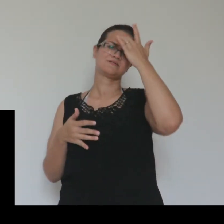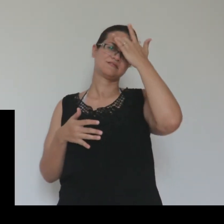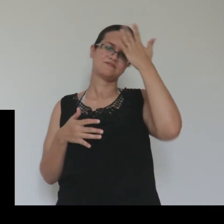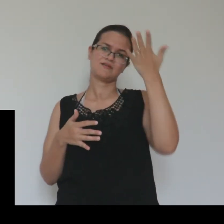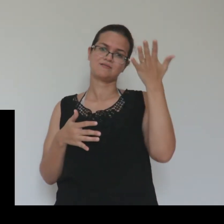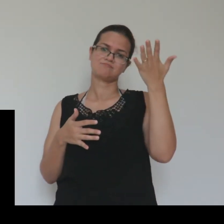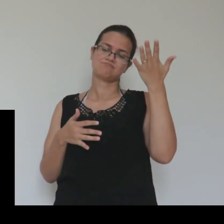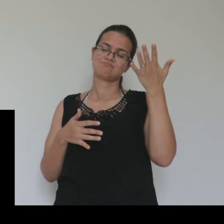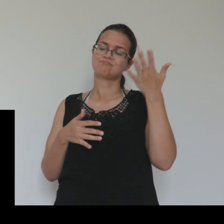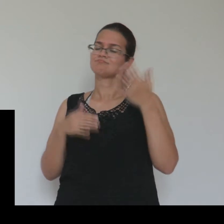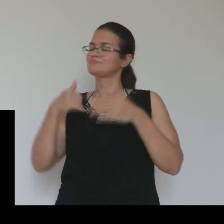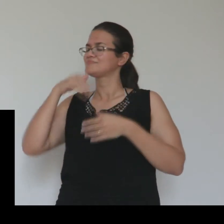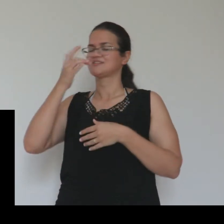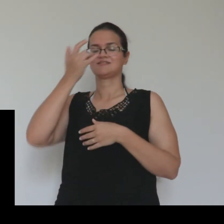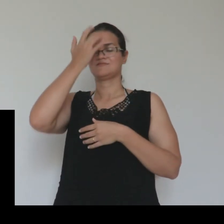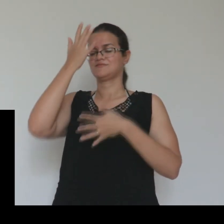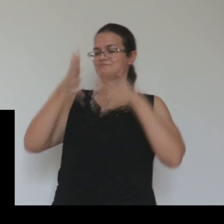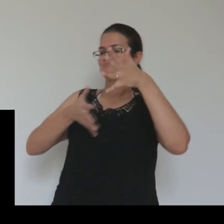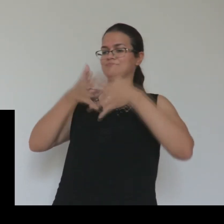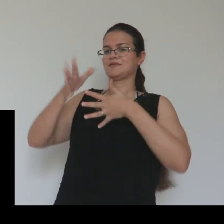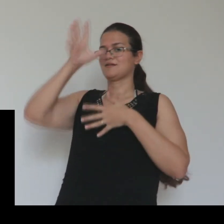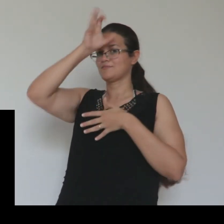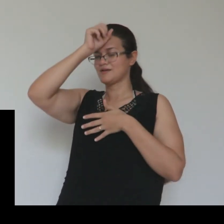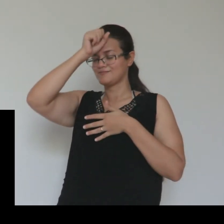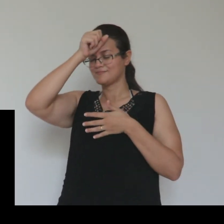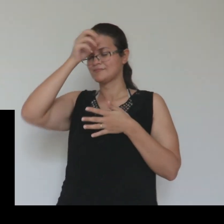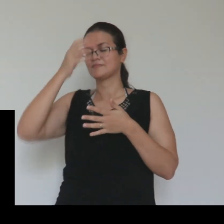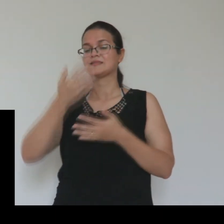que precisamos abraçar esses surdos, deixar